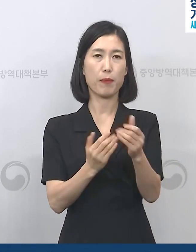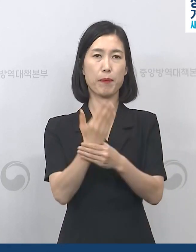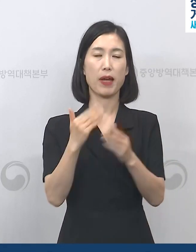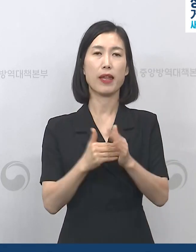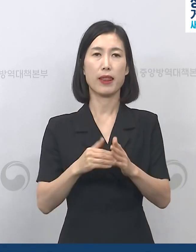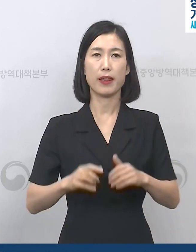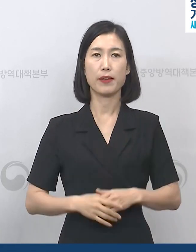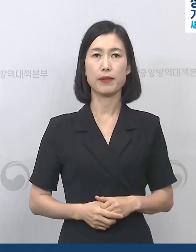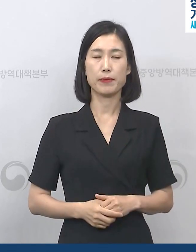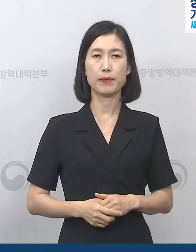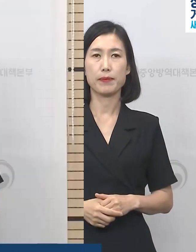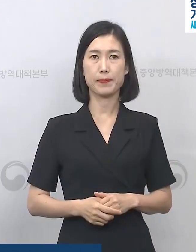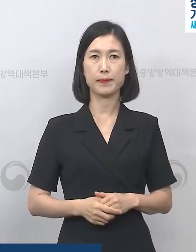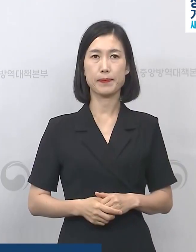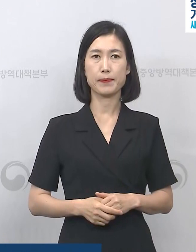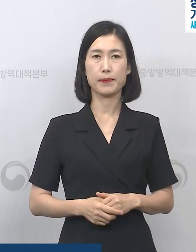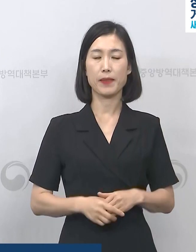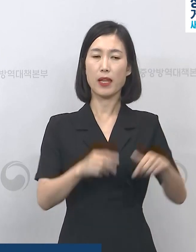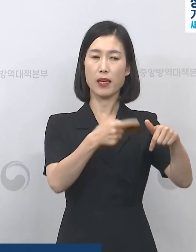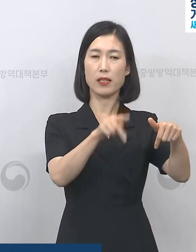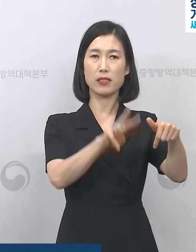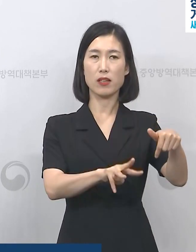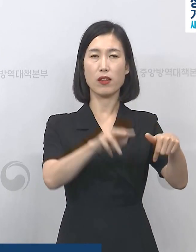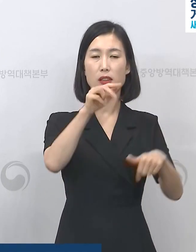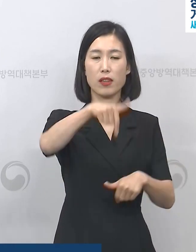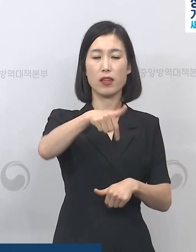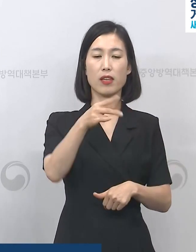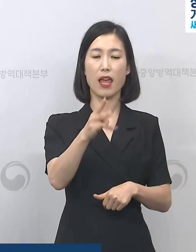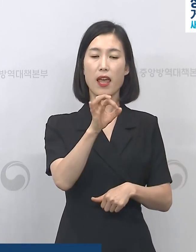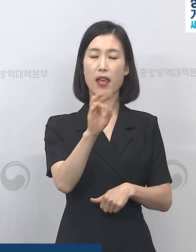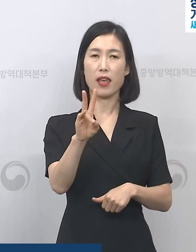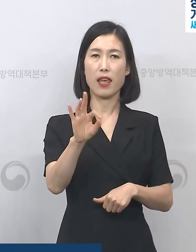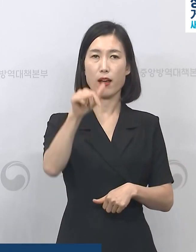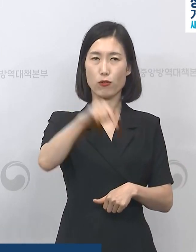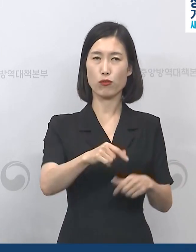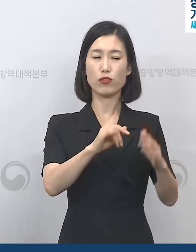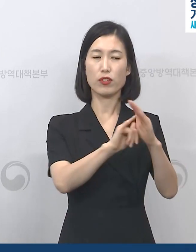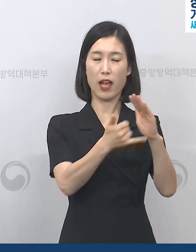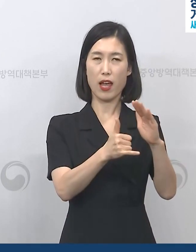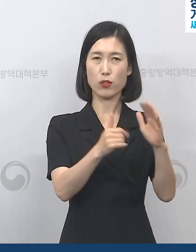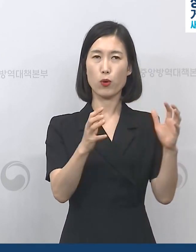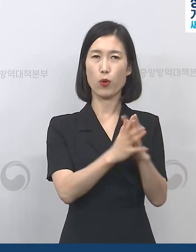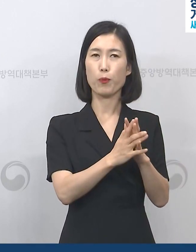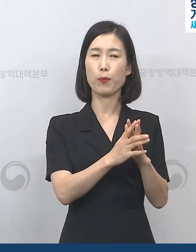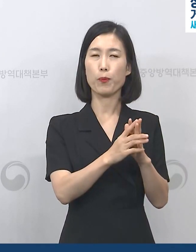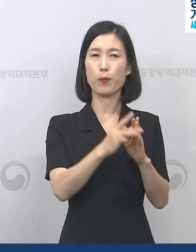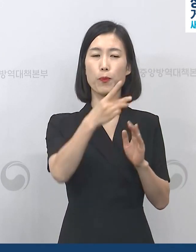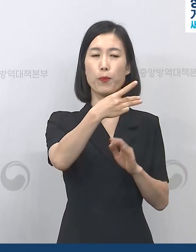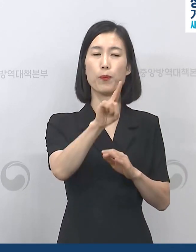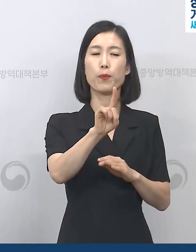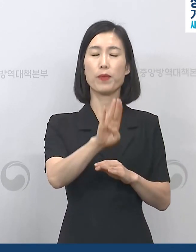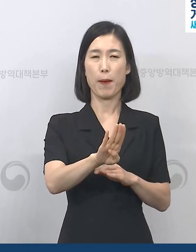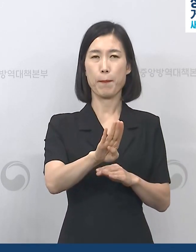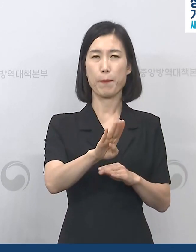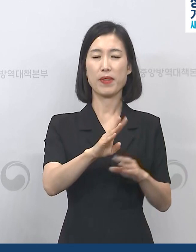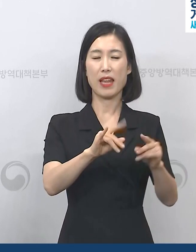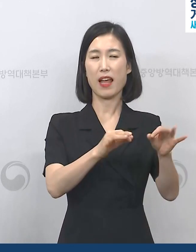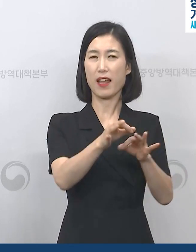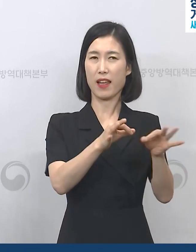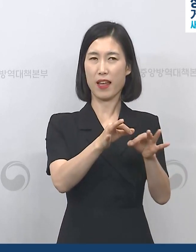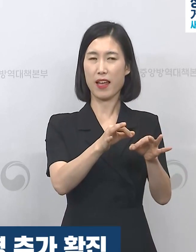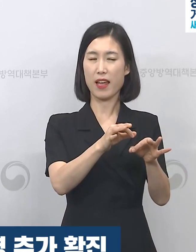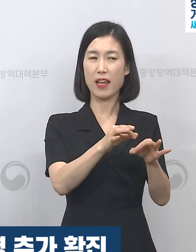확진자가 발생하였습니다. 인천 계양구 일가족 관련하여서는 탑 공인 중개사 확진자가